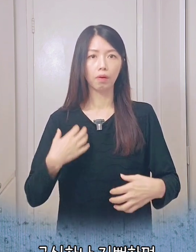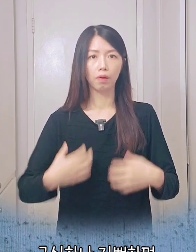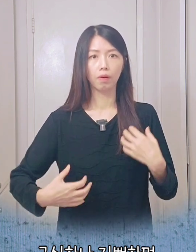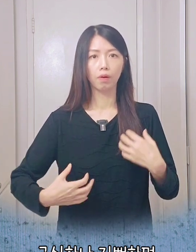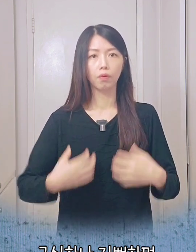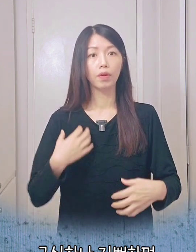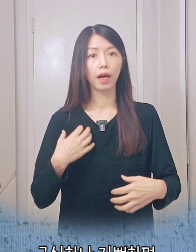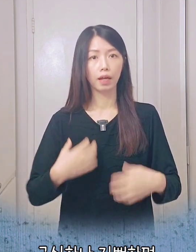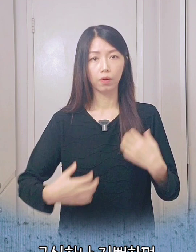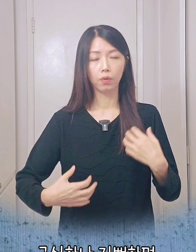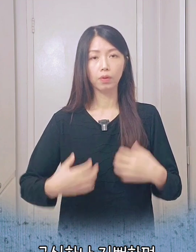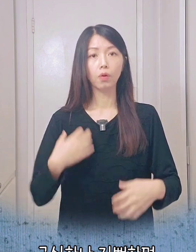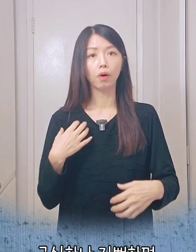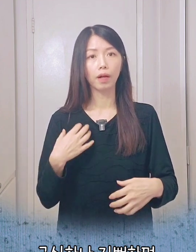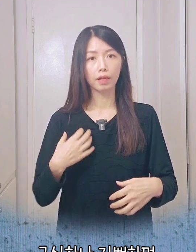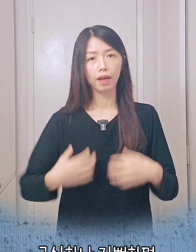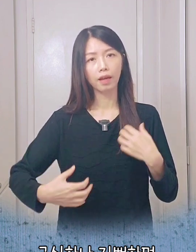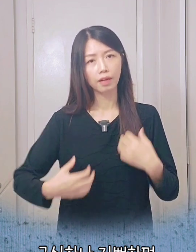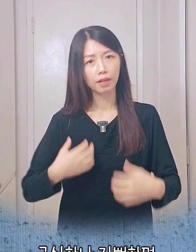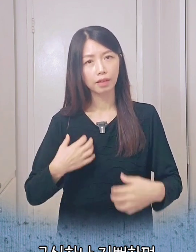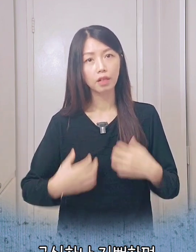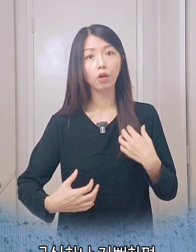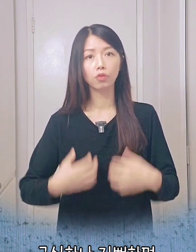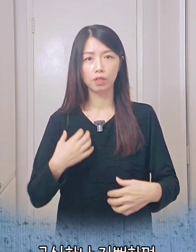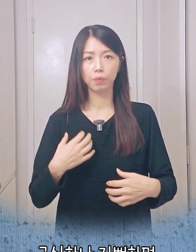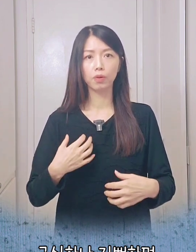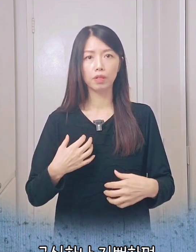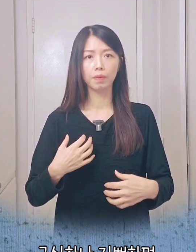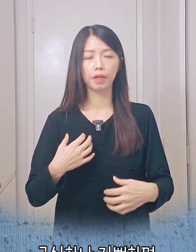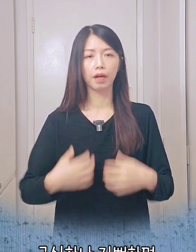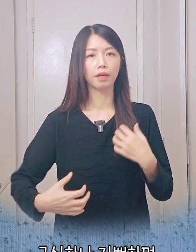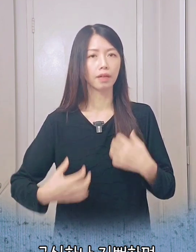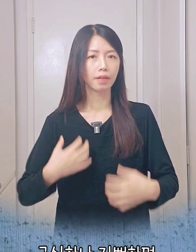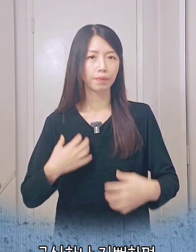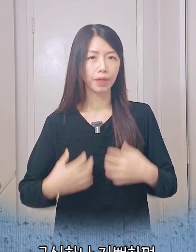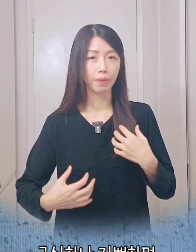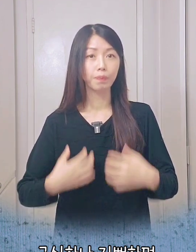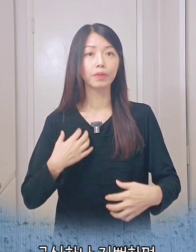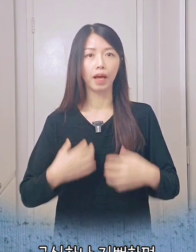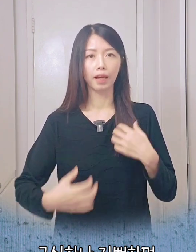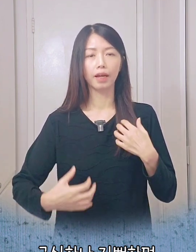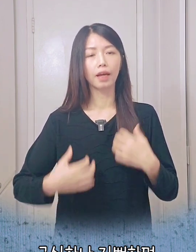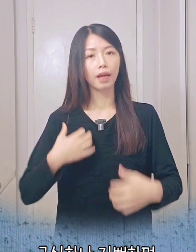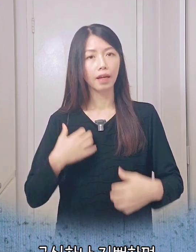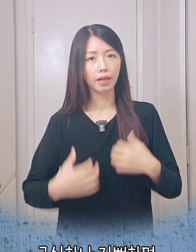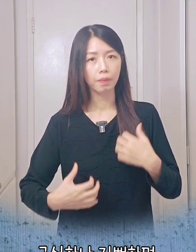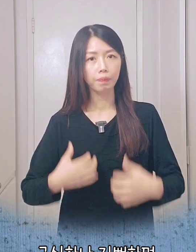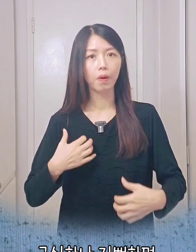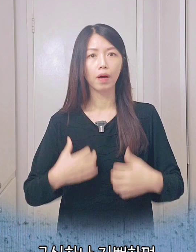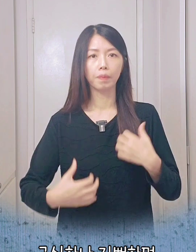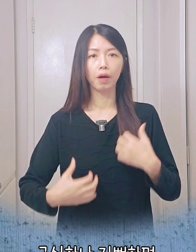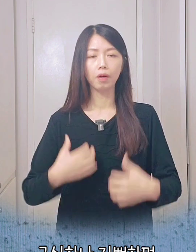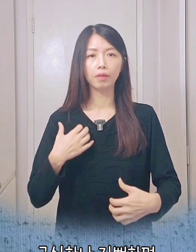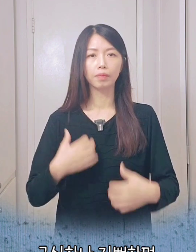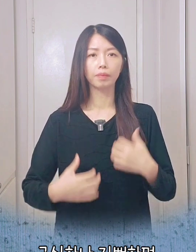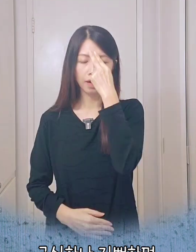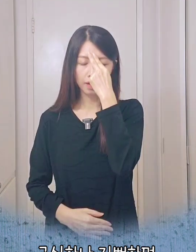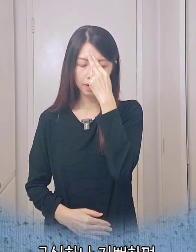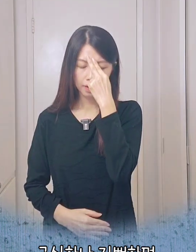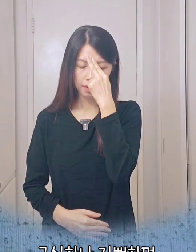쪽에서 위아래로 서로 엇갈리게 긁어주듯이 표현하시면 돼요. 기쁘다,